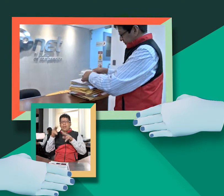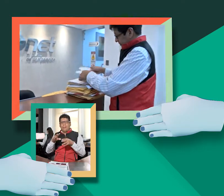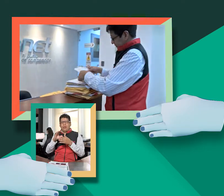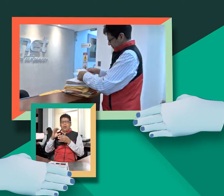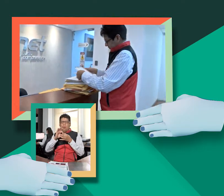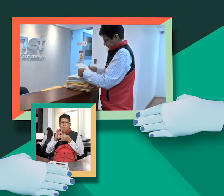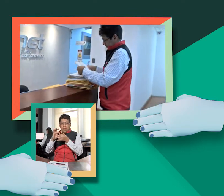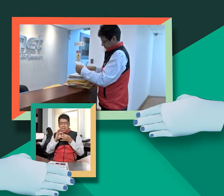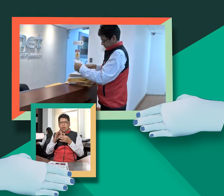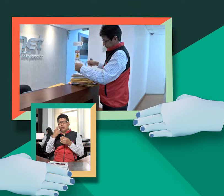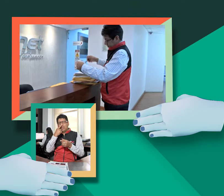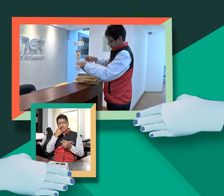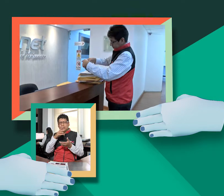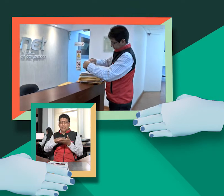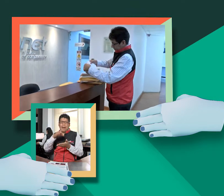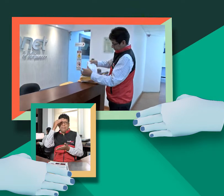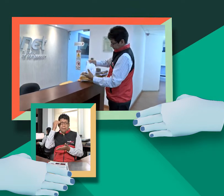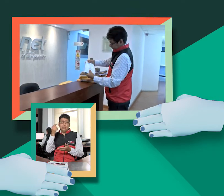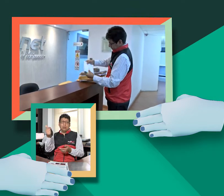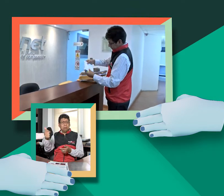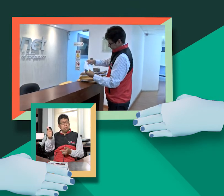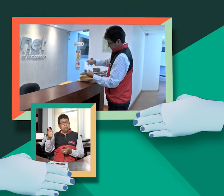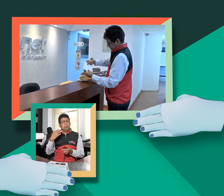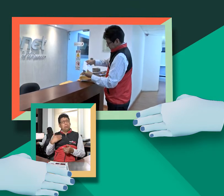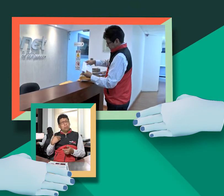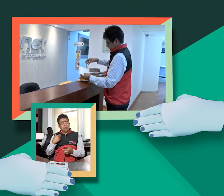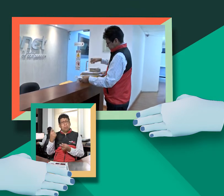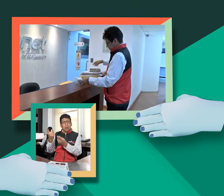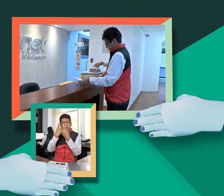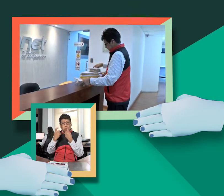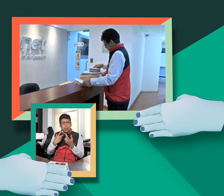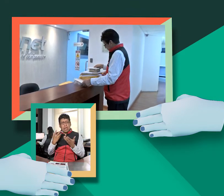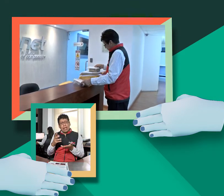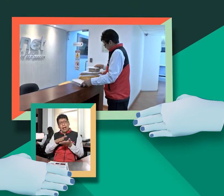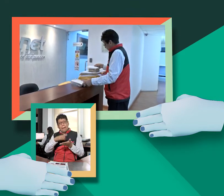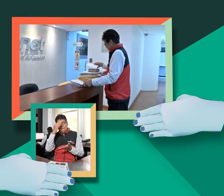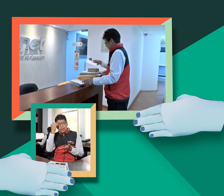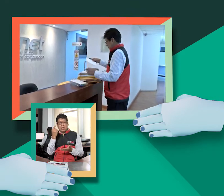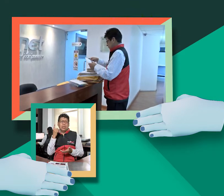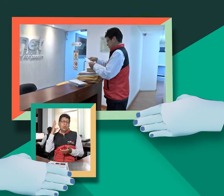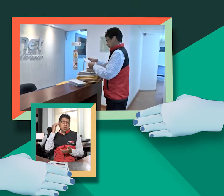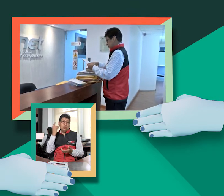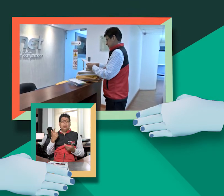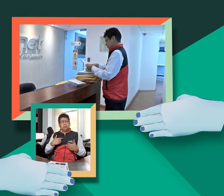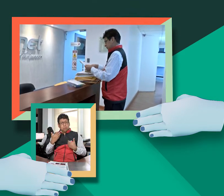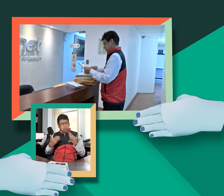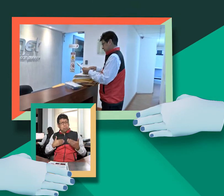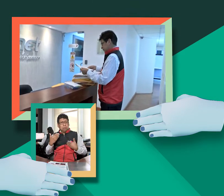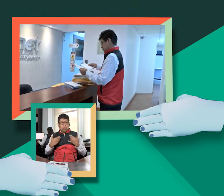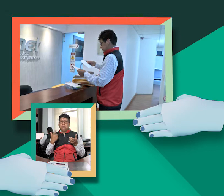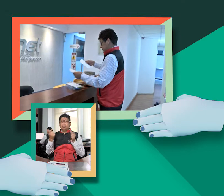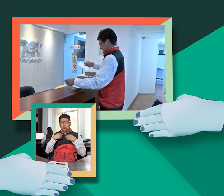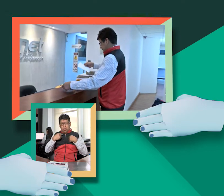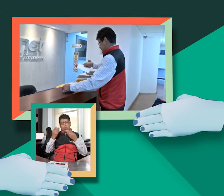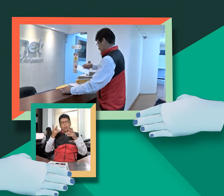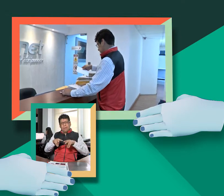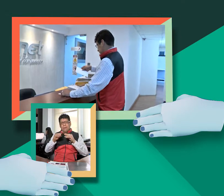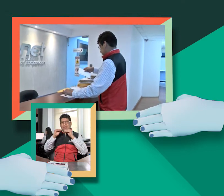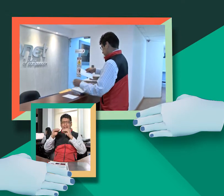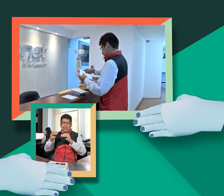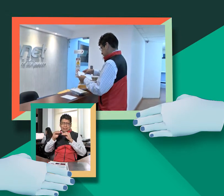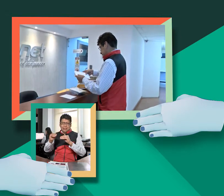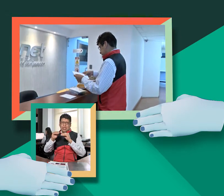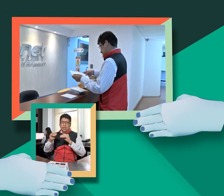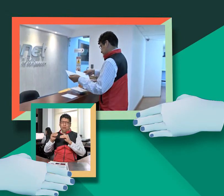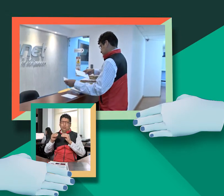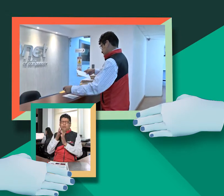para revisar toda la documentación y mis compañeros también me ayudaban si yo necesitaba algo